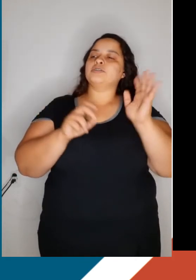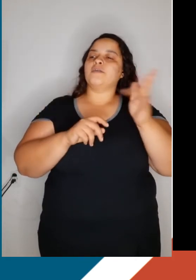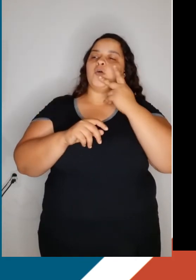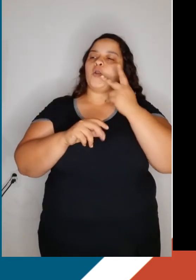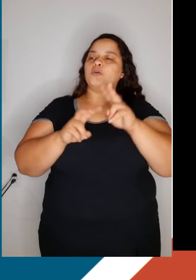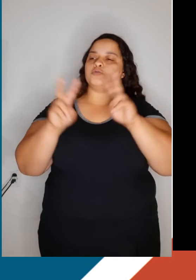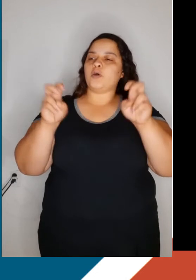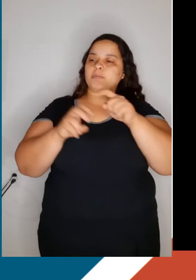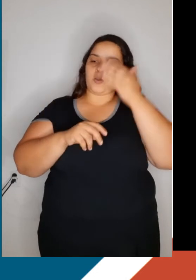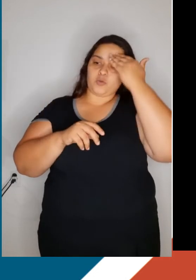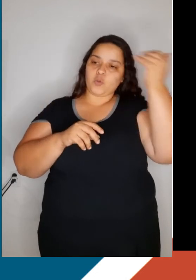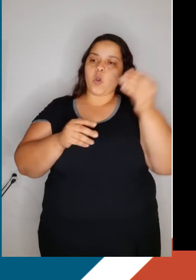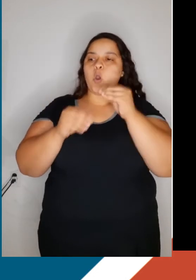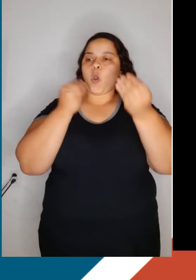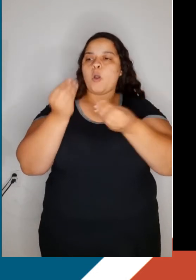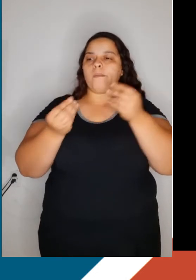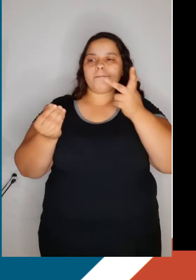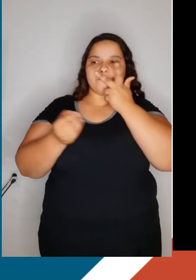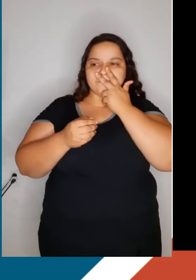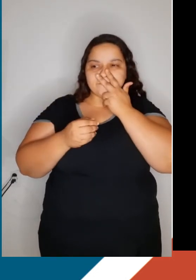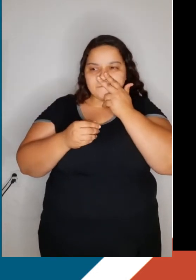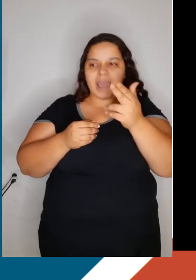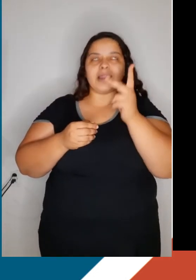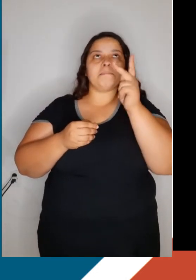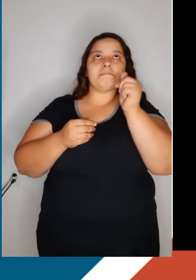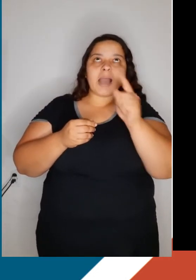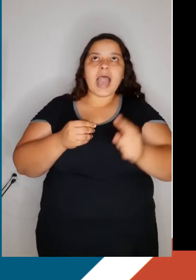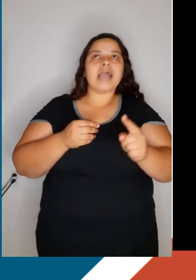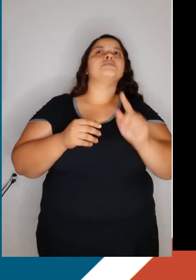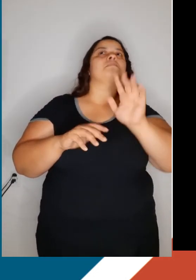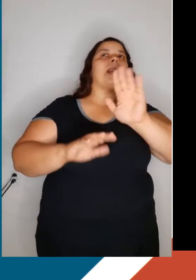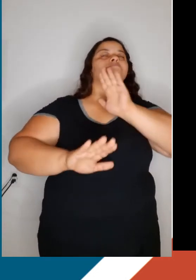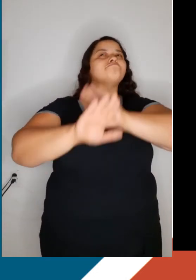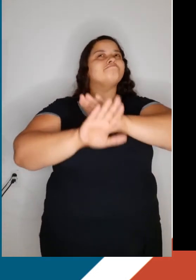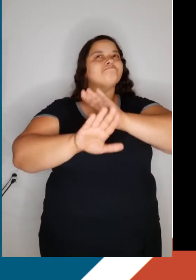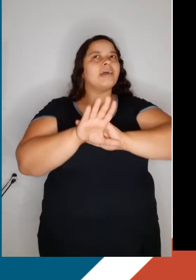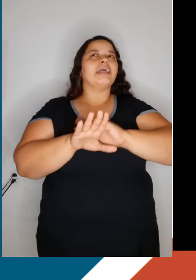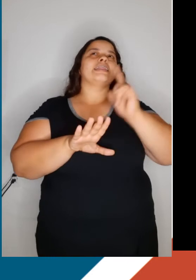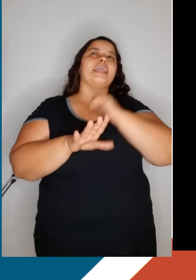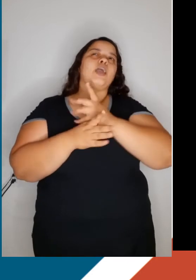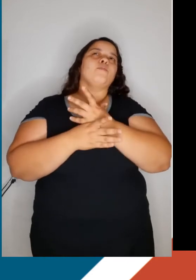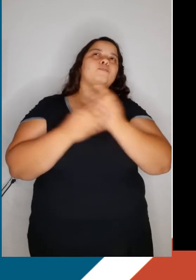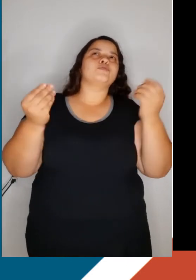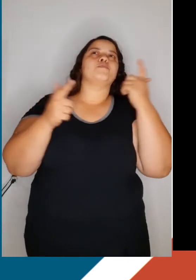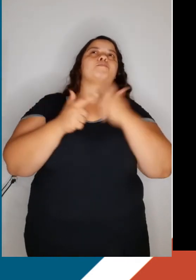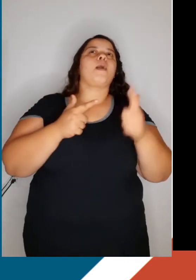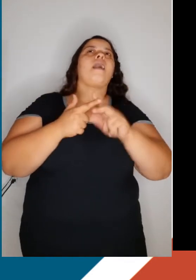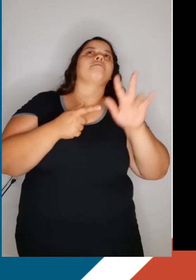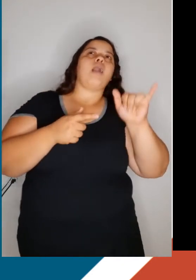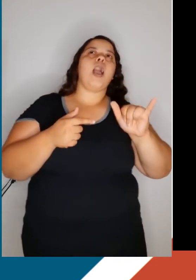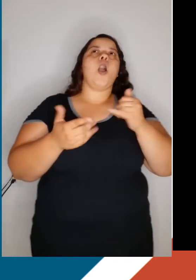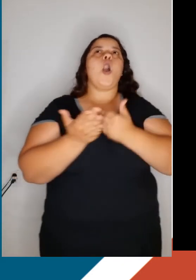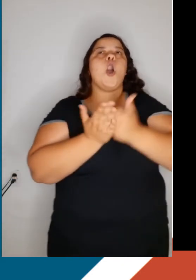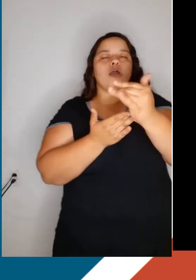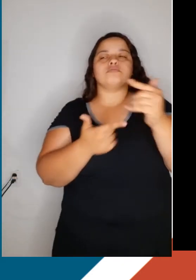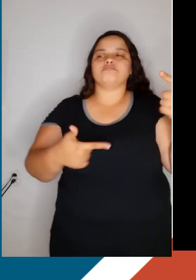Hobsbawm, né? Como que o século XIX parece de paz e tranquilidade, mas no fundo era um barril de pólvora. Então aqui a gente traz